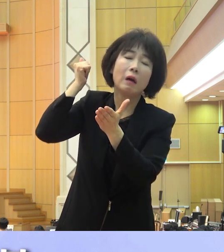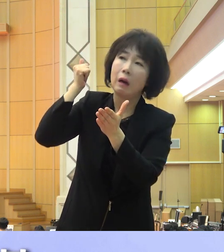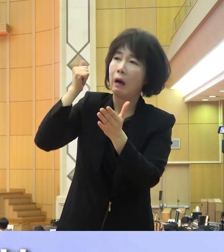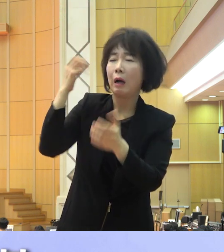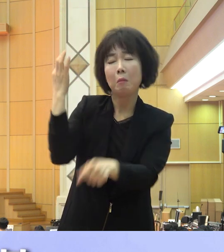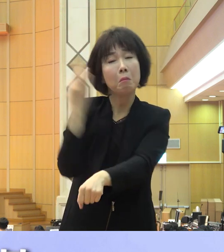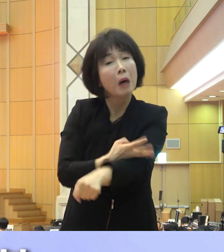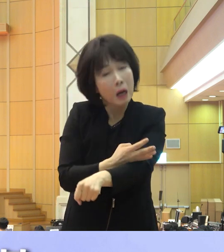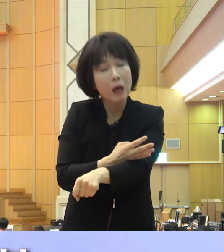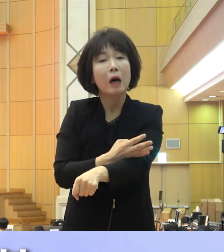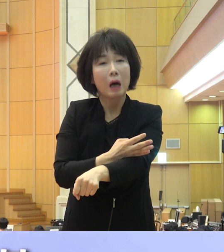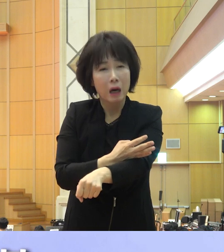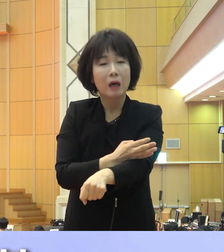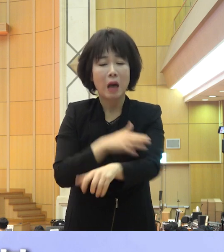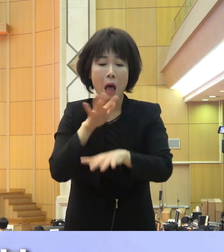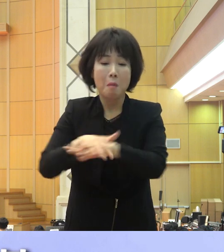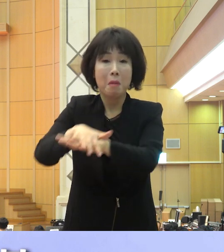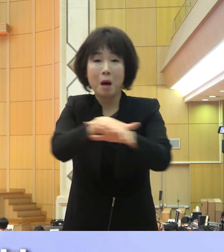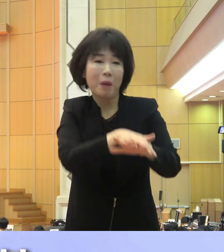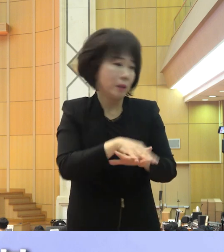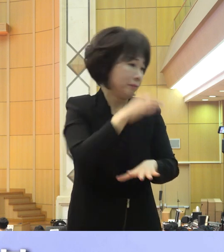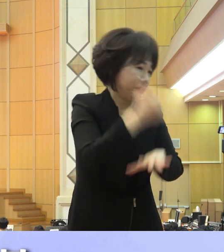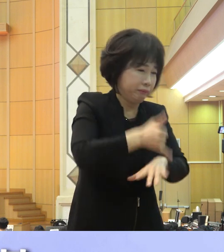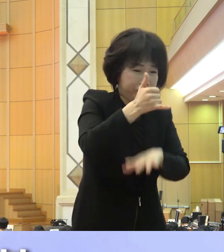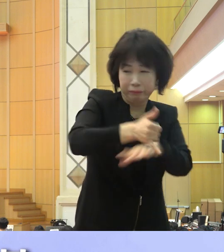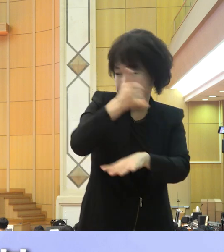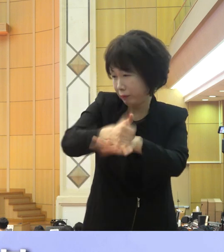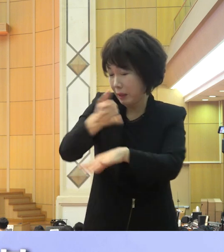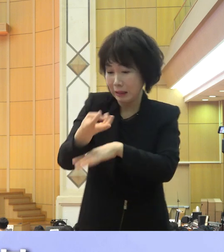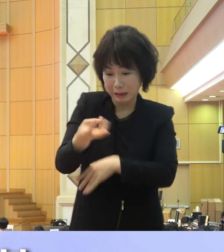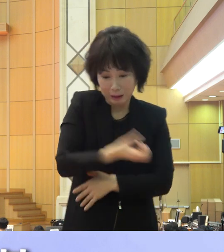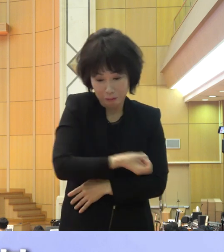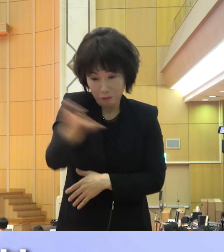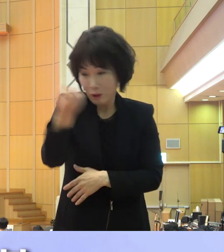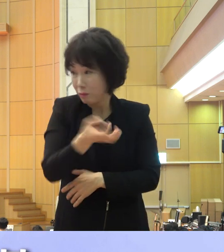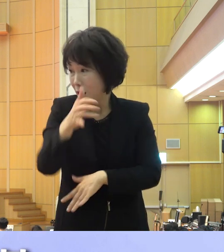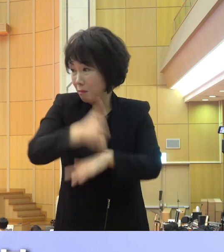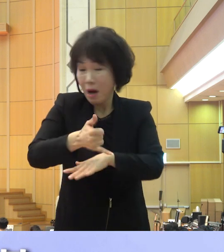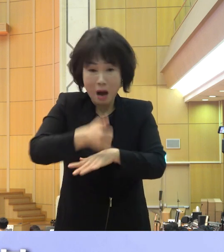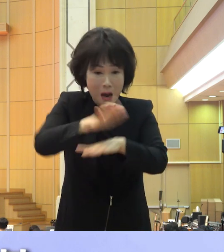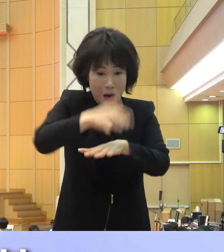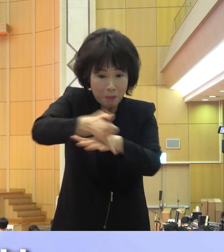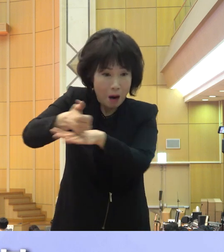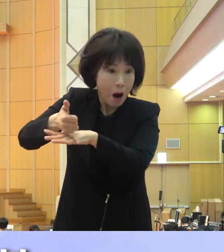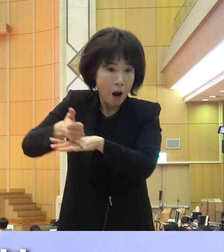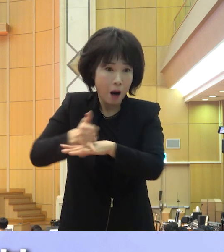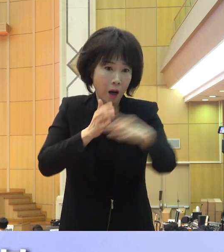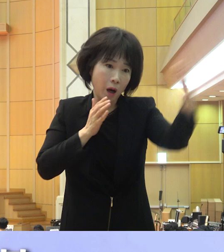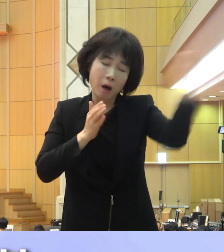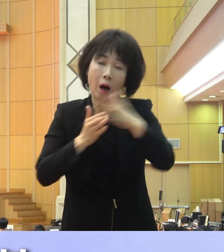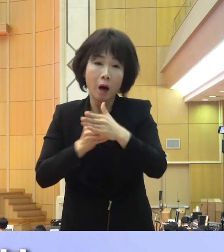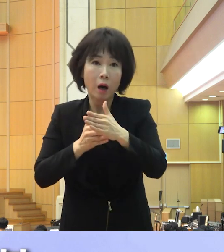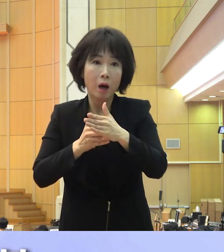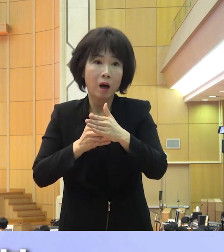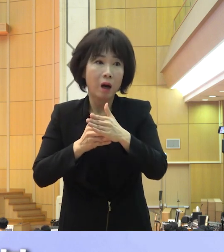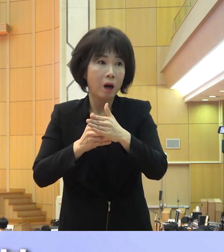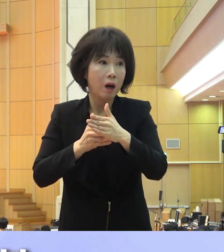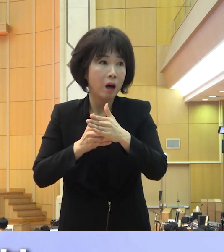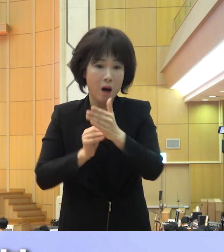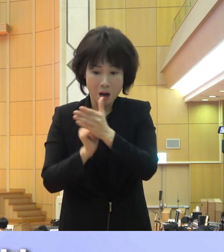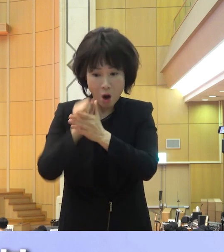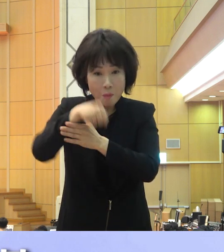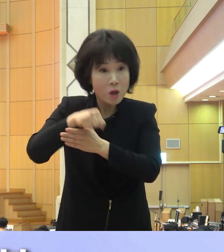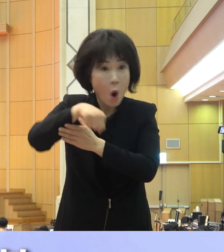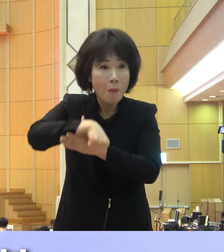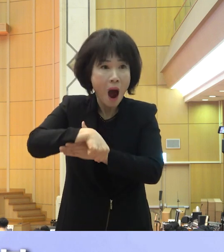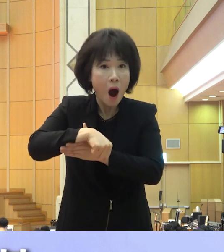나와 밭을 갈고 씨앗을 뿌리고 농사를 지어봤지만 원하는